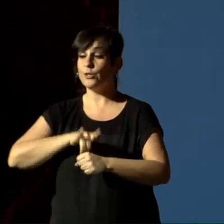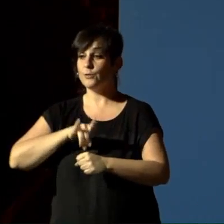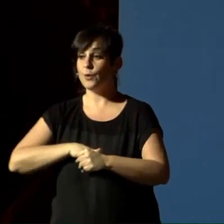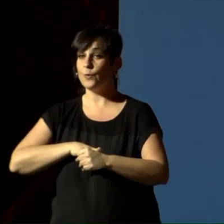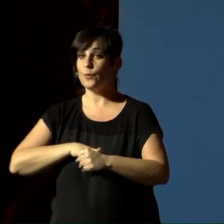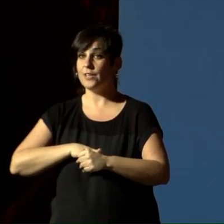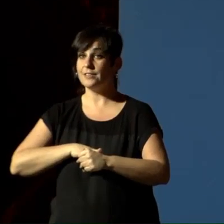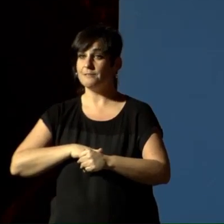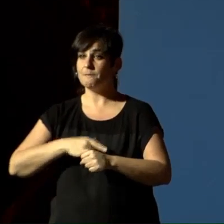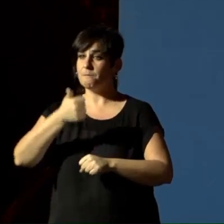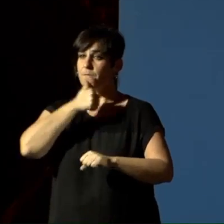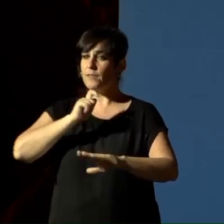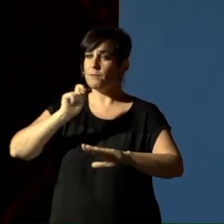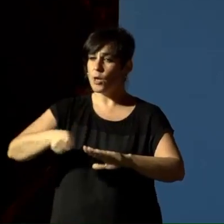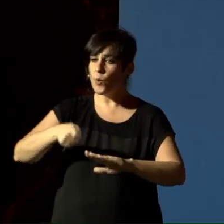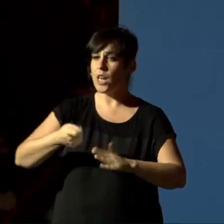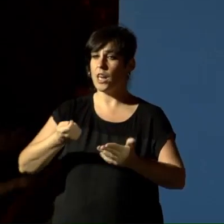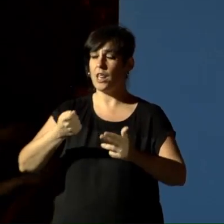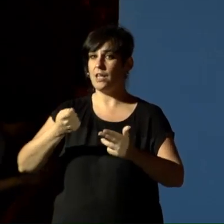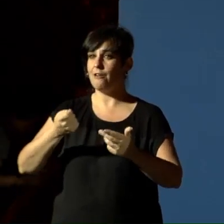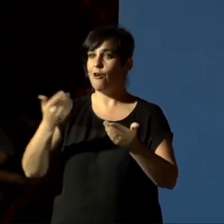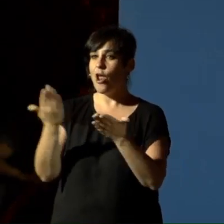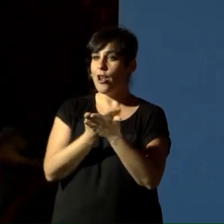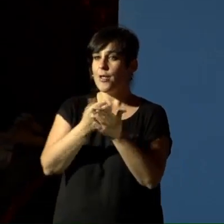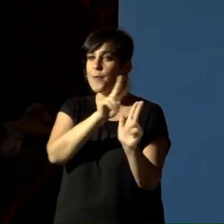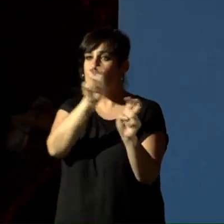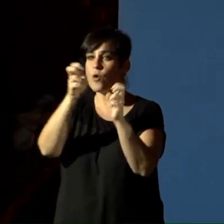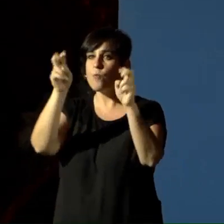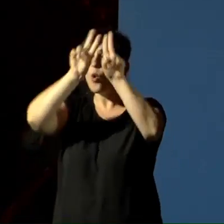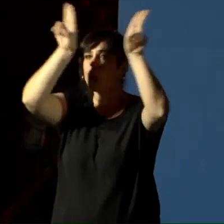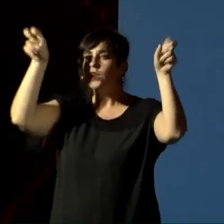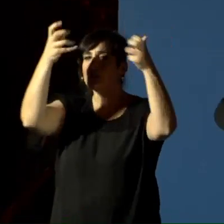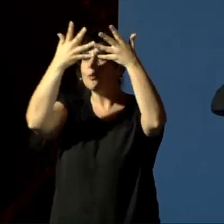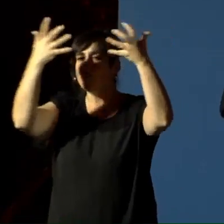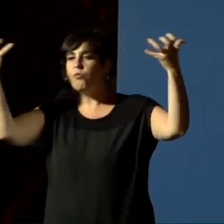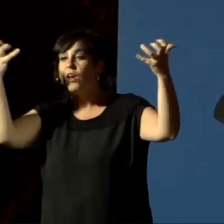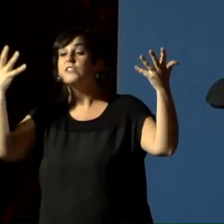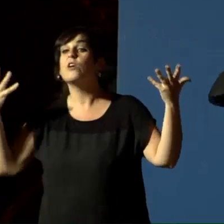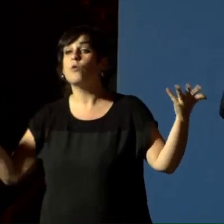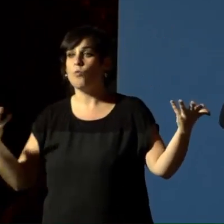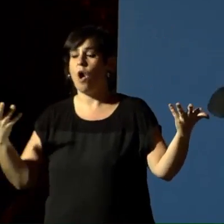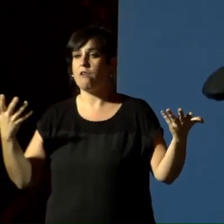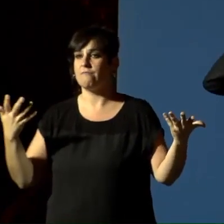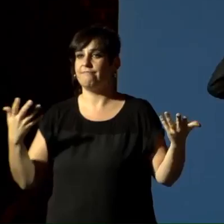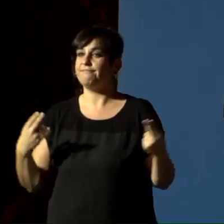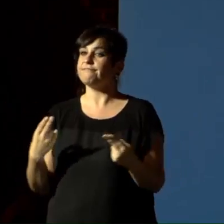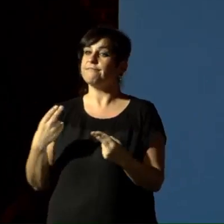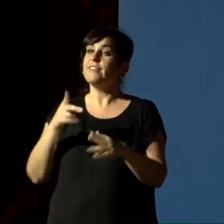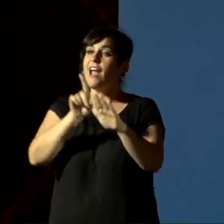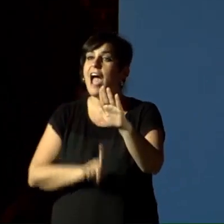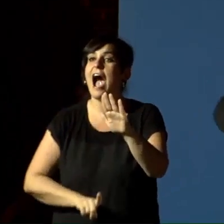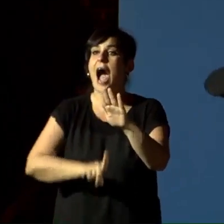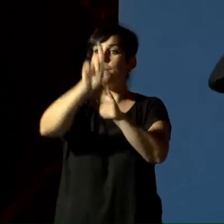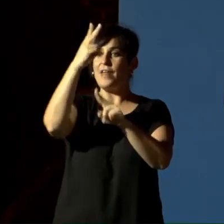Manuel teña en mente un novo título dun novo libro que se titule O avance político de